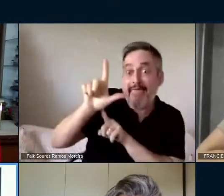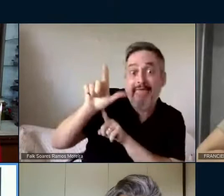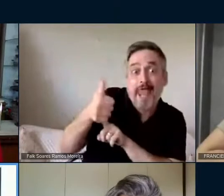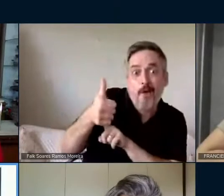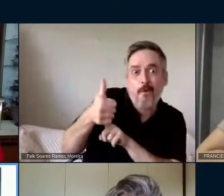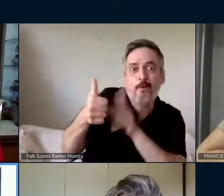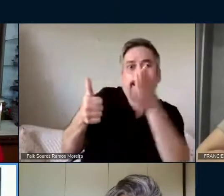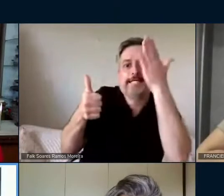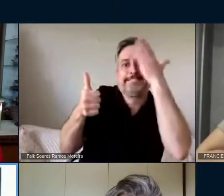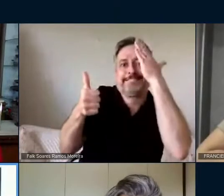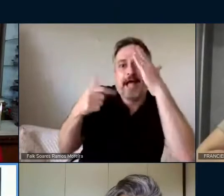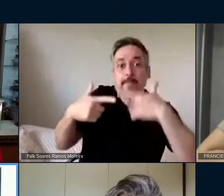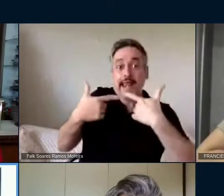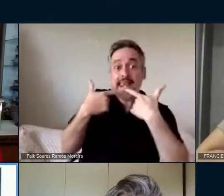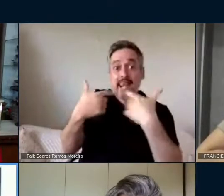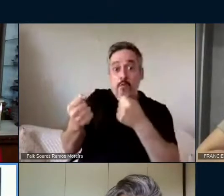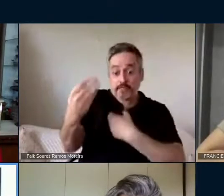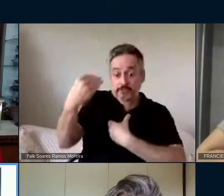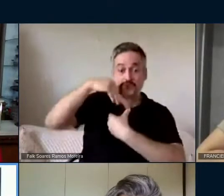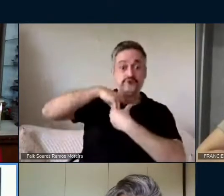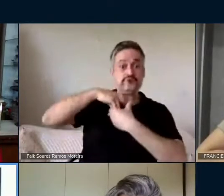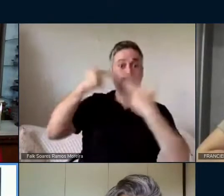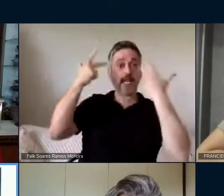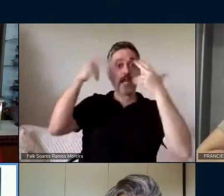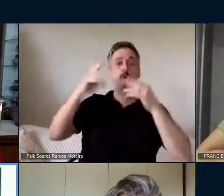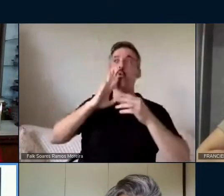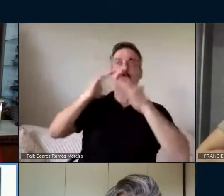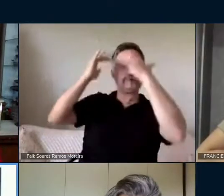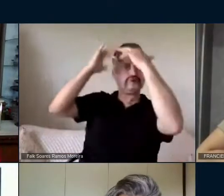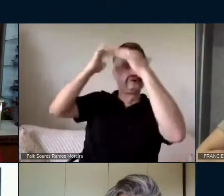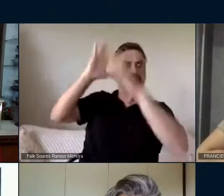o L2. Então, isso é uma estratégia.